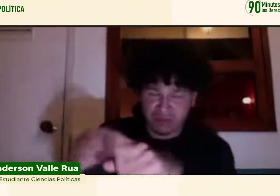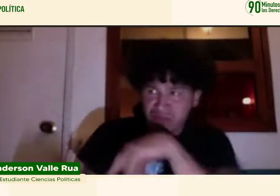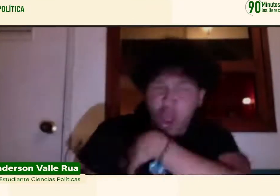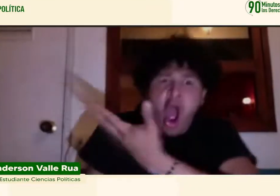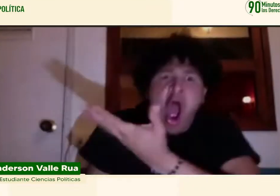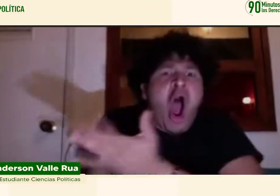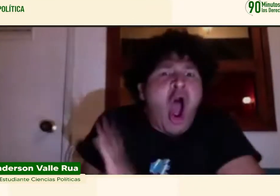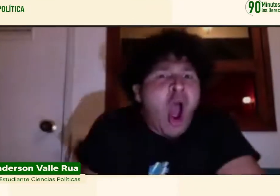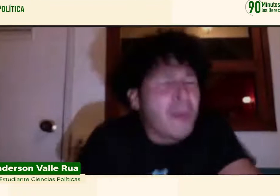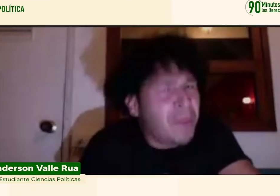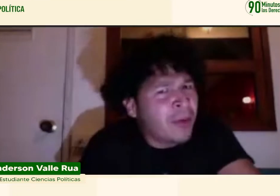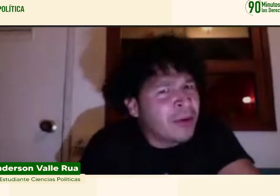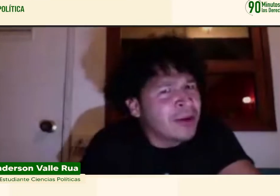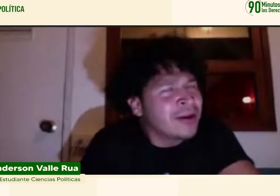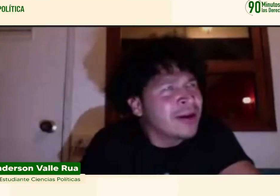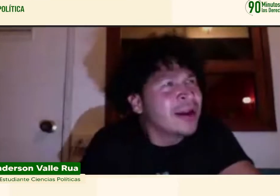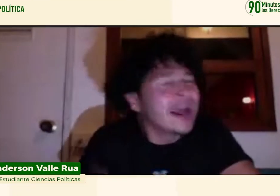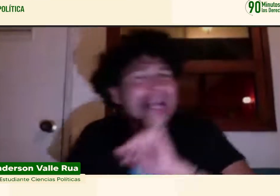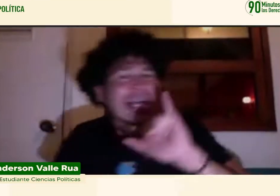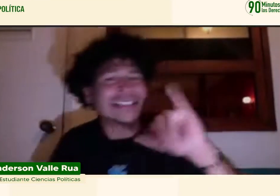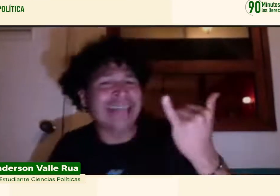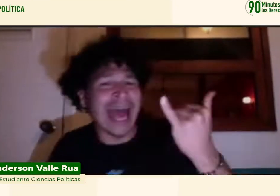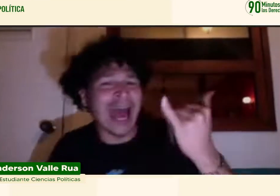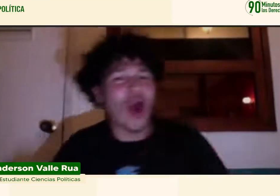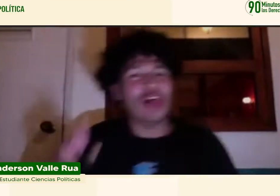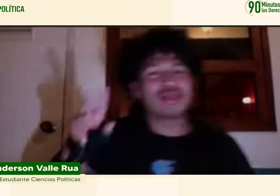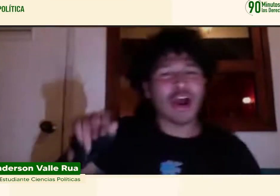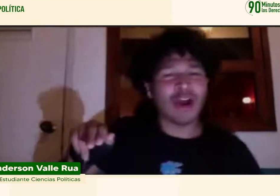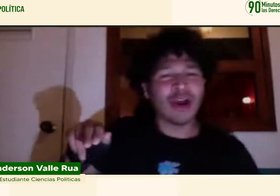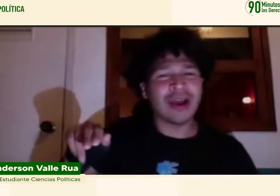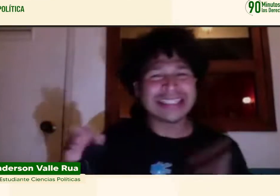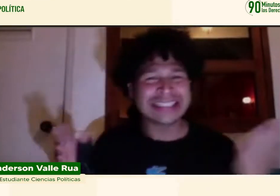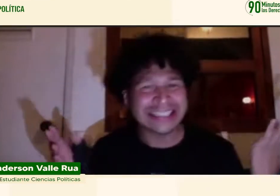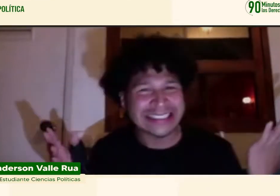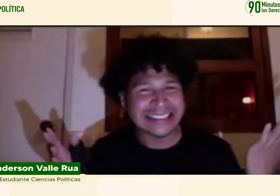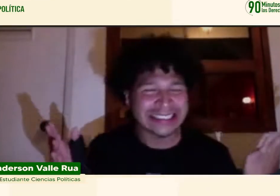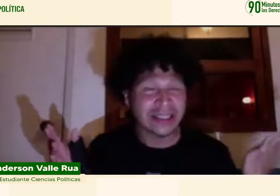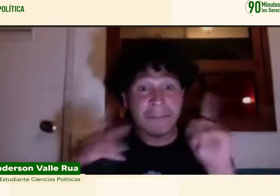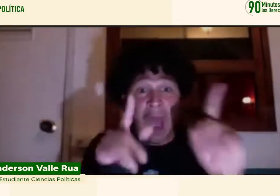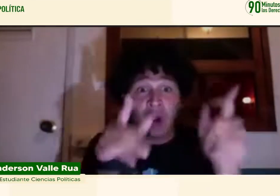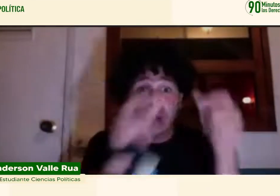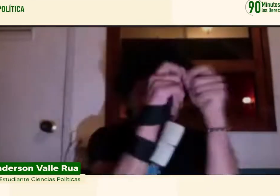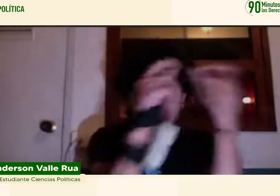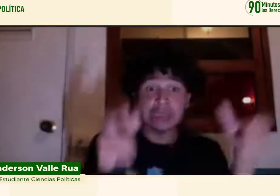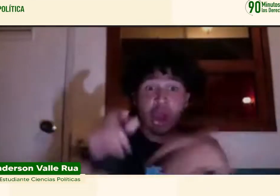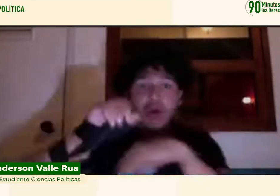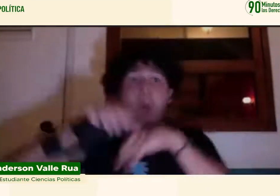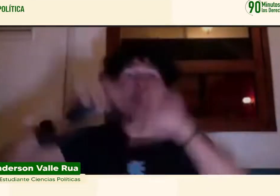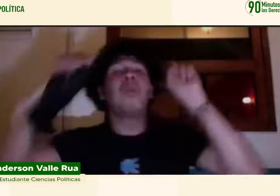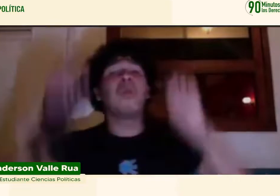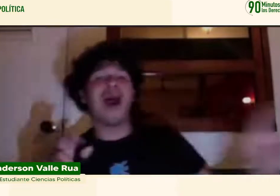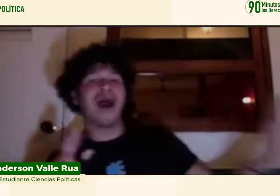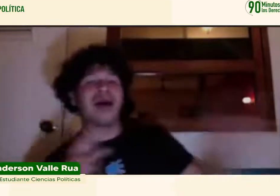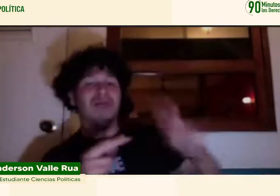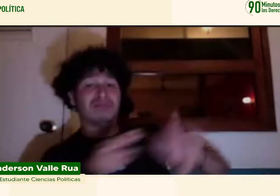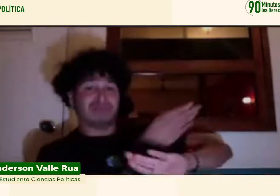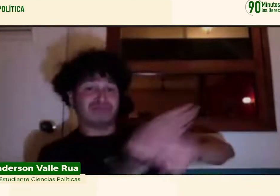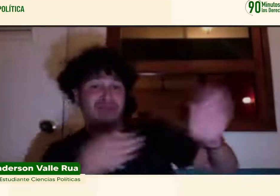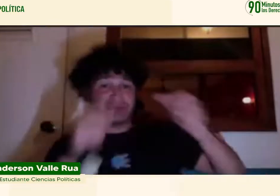esa indicación y a mí me molestó realmente cómo se hizo esta difusión en apoyo a un candidato y no se hizo previamente a